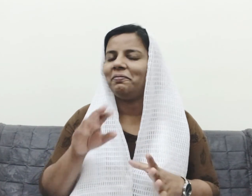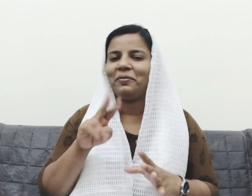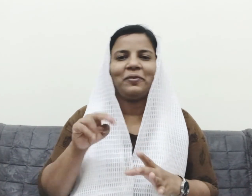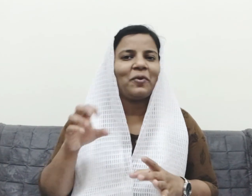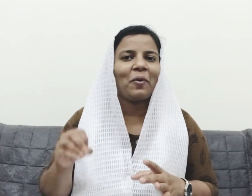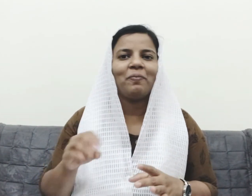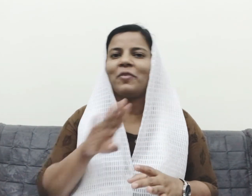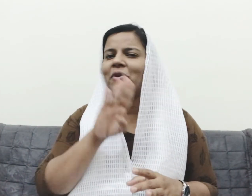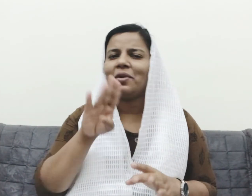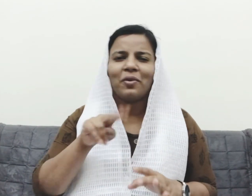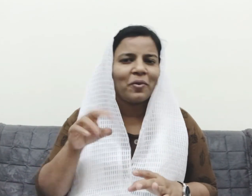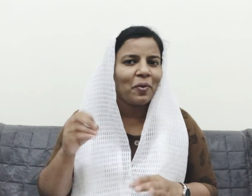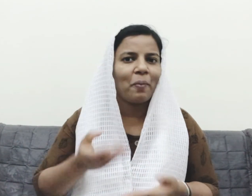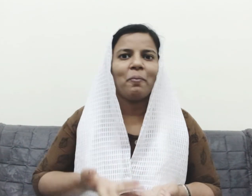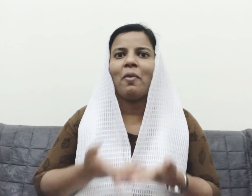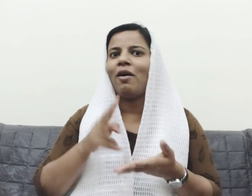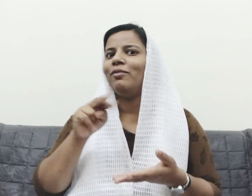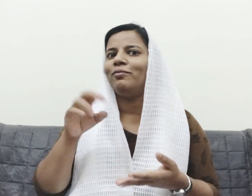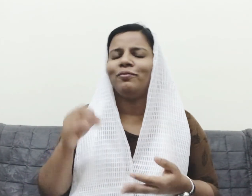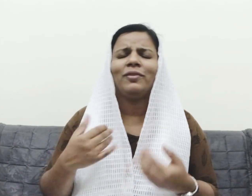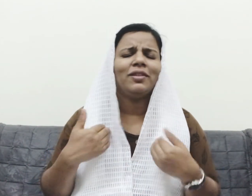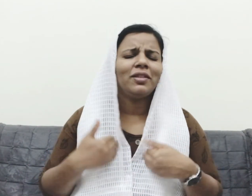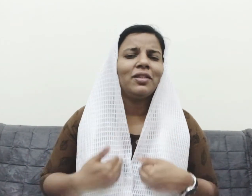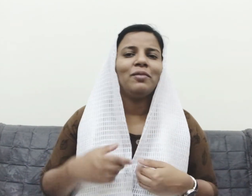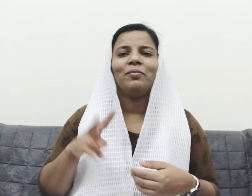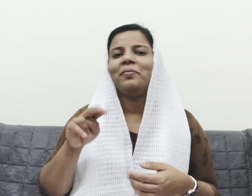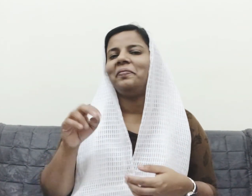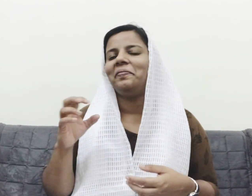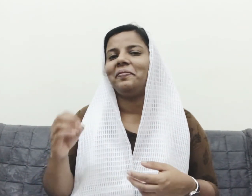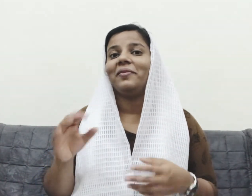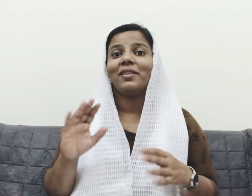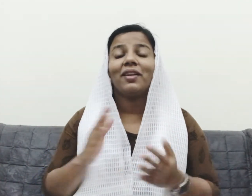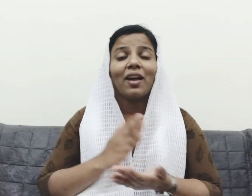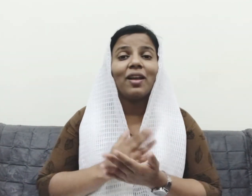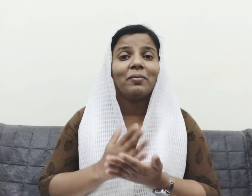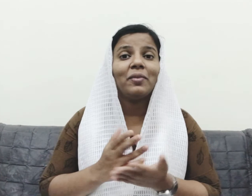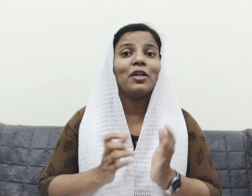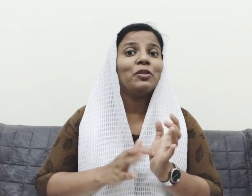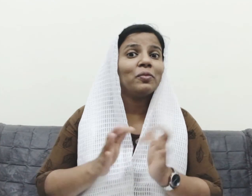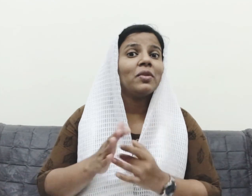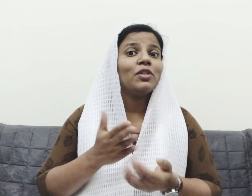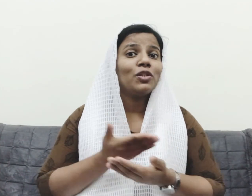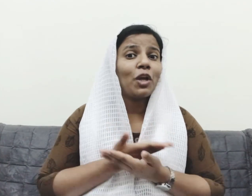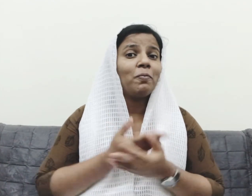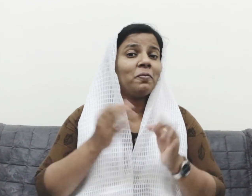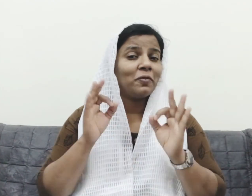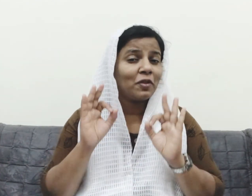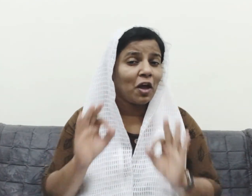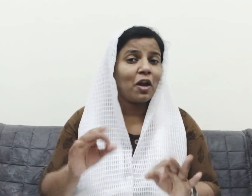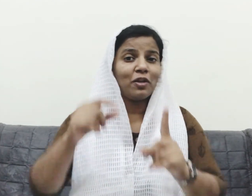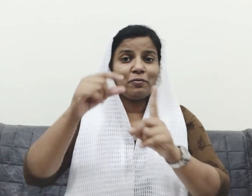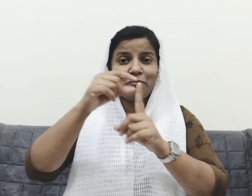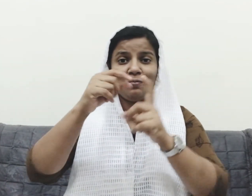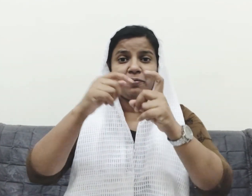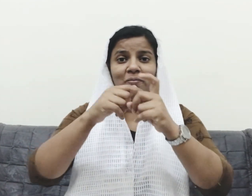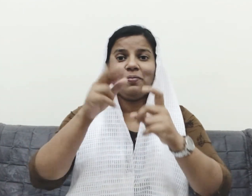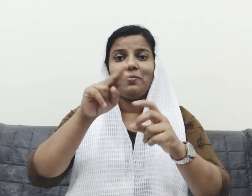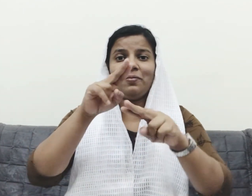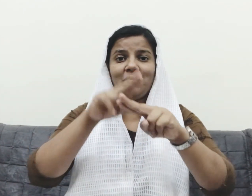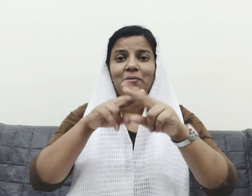നിരാശയില്ല, പിന്നെ ഭാരമില്ല, പിന്നെ തളർച്ചയില്ല. അവർക്കറിയാം ഈ സ്നേഹം എനിക്ക് നല്ലതും തികഞ്ഞതുമായതേ തരികയുള്ളൂ. ഈ സ്നേഹം